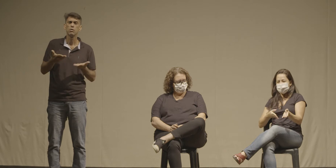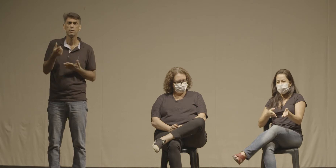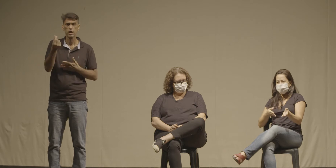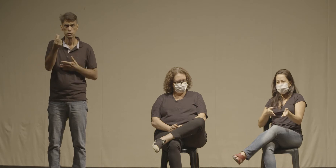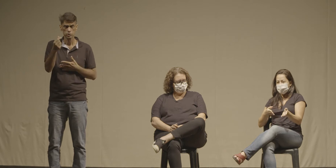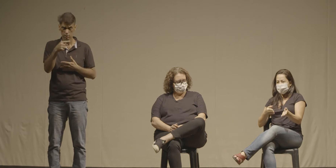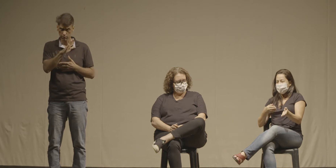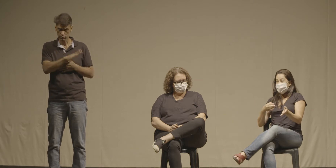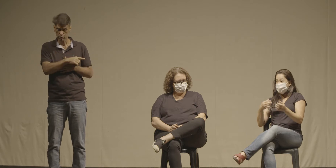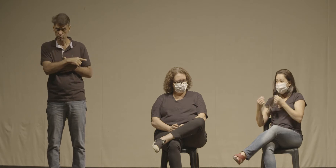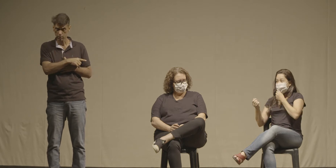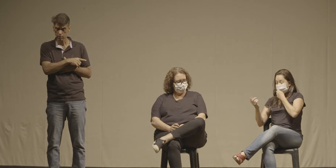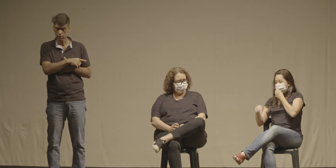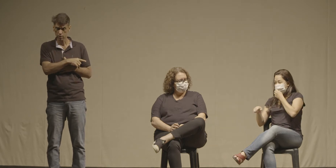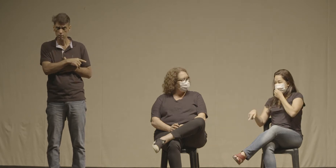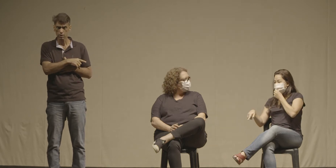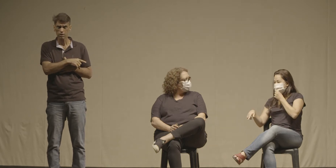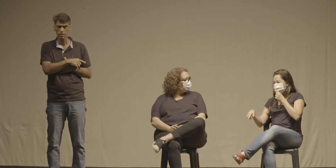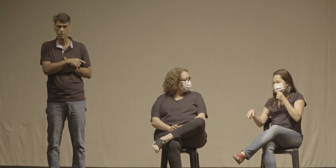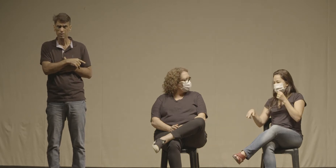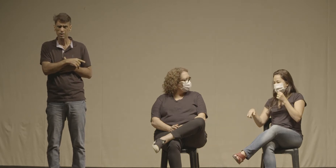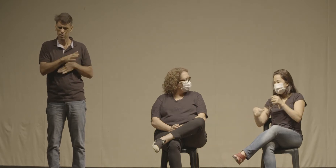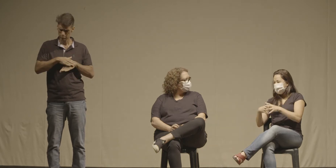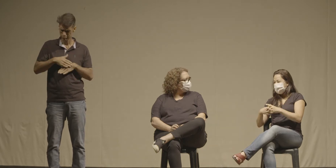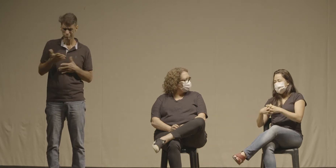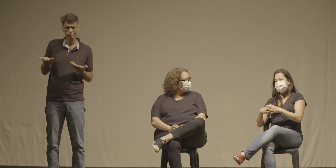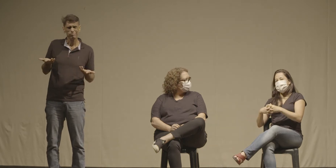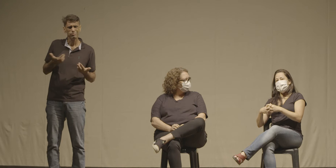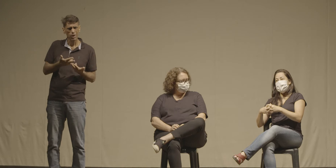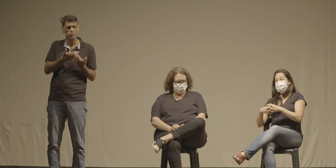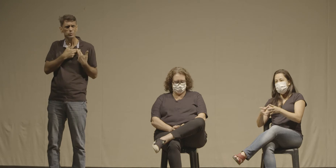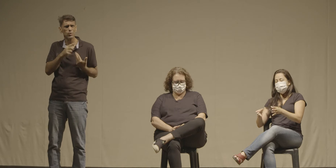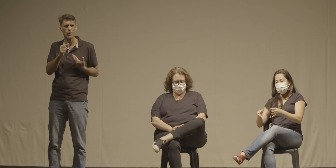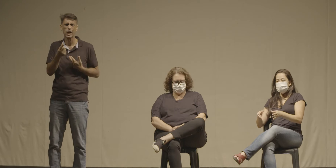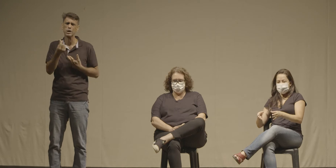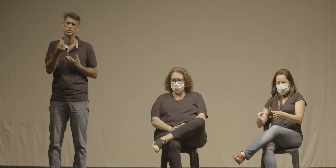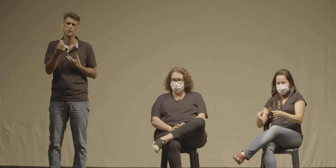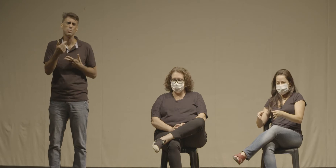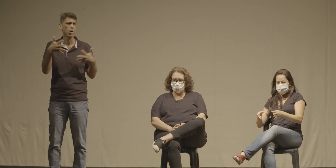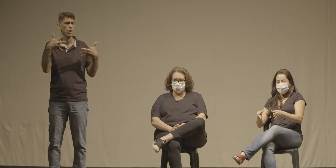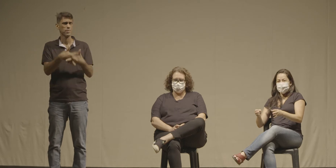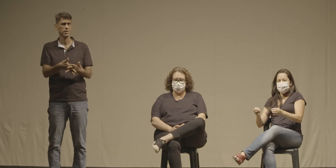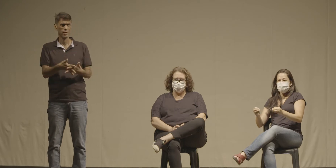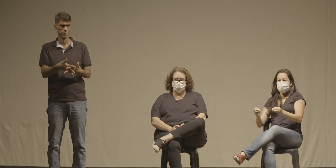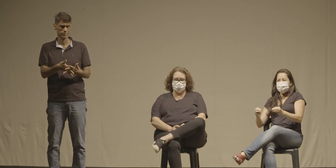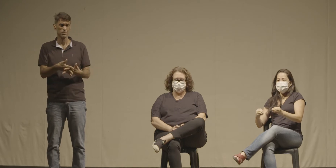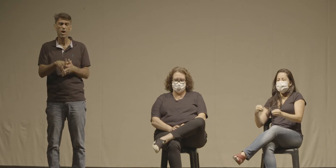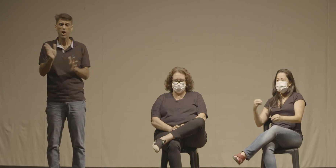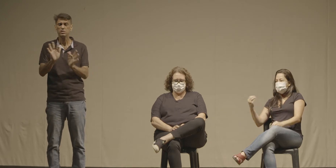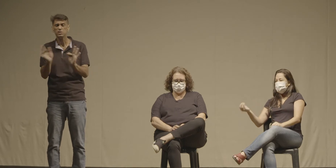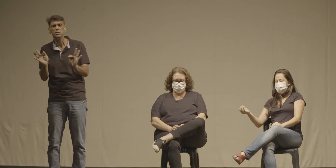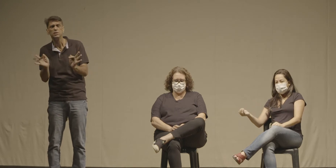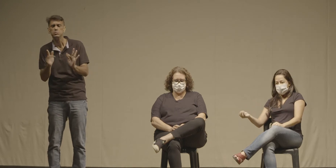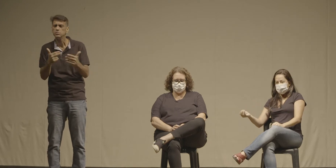ela vai ficar? E eu estava ali para isso. É muito complicado, porque você